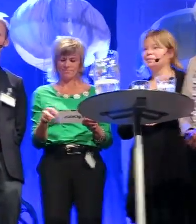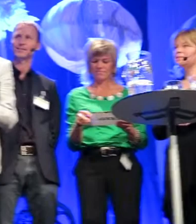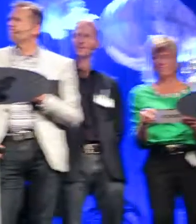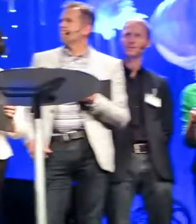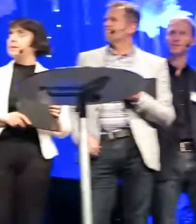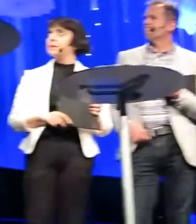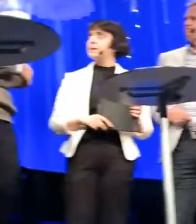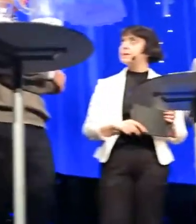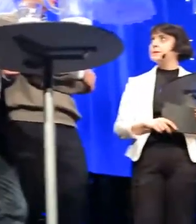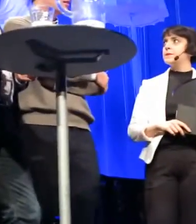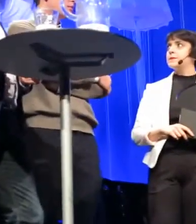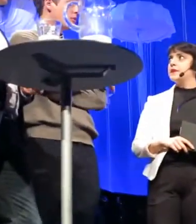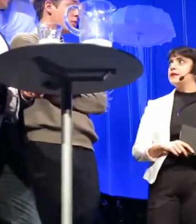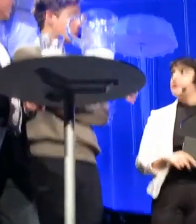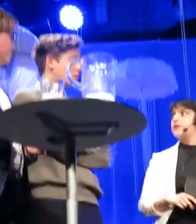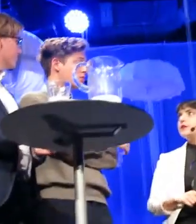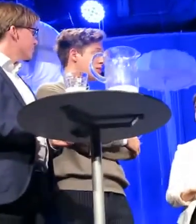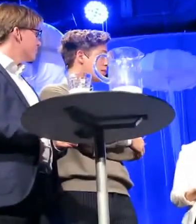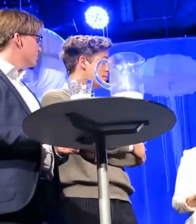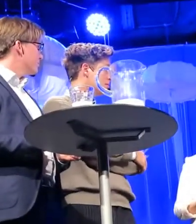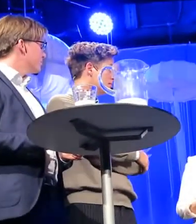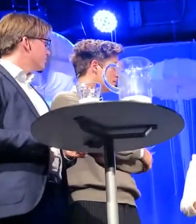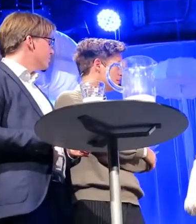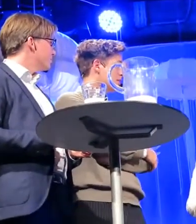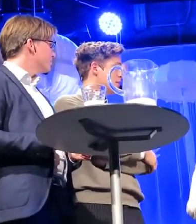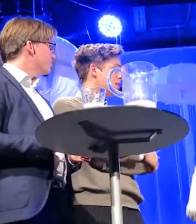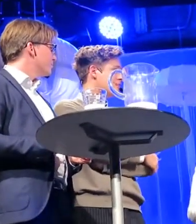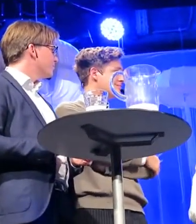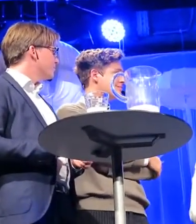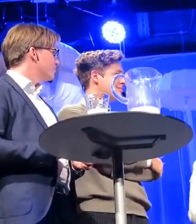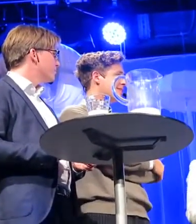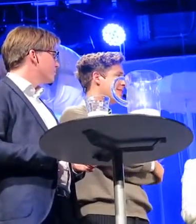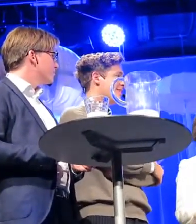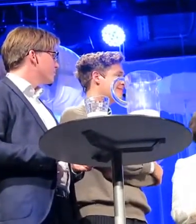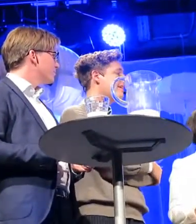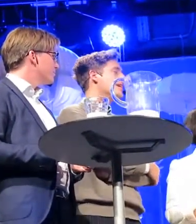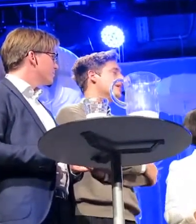Så fort som möjligt. Som sagt, hade det varit upp till oss.